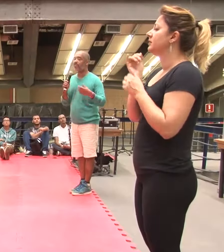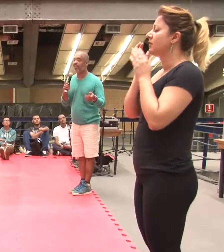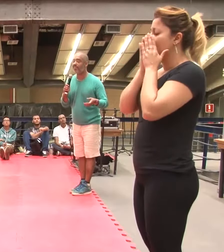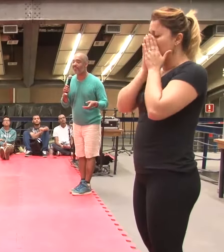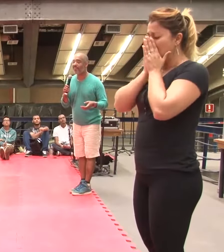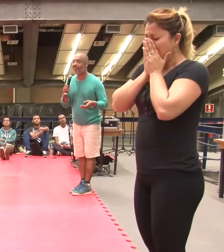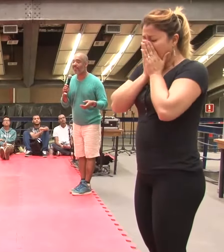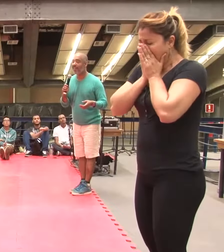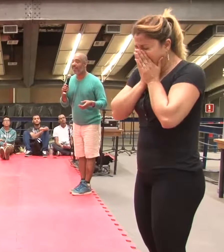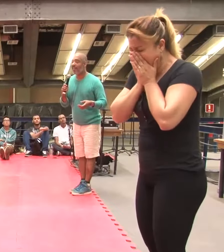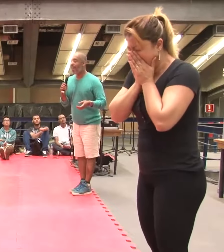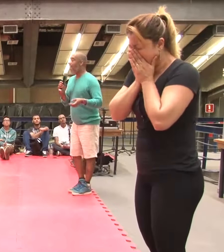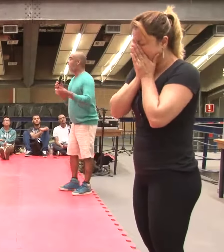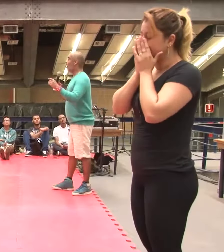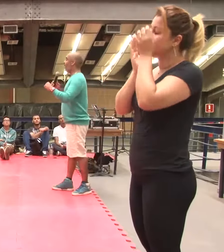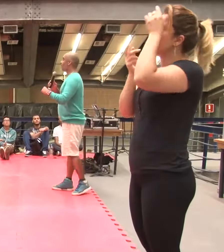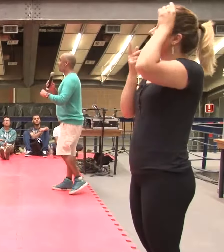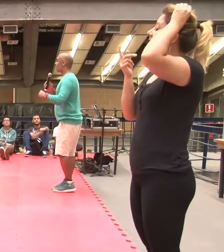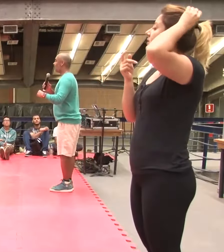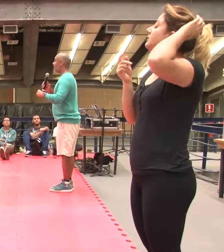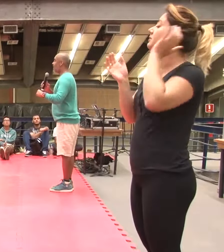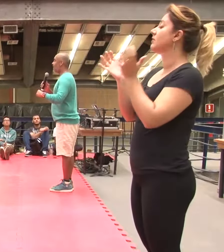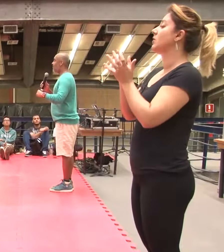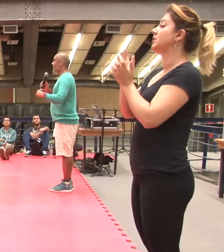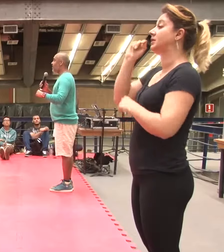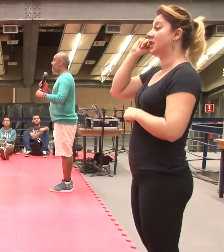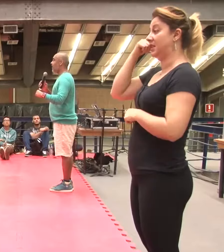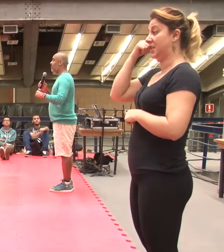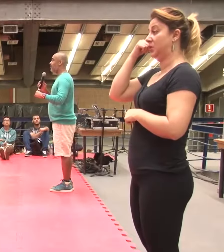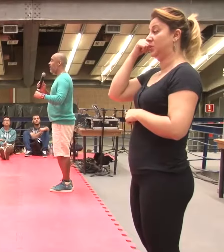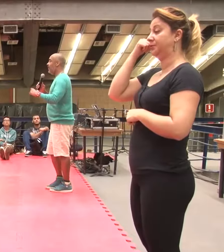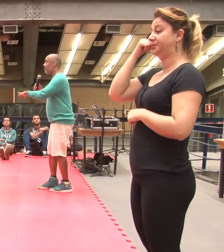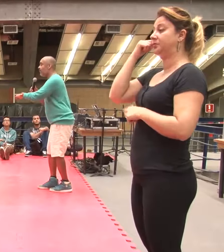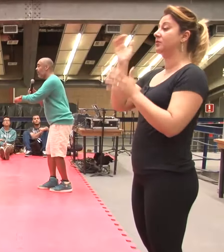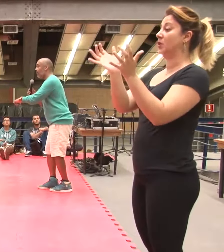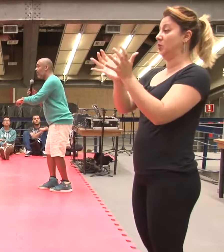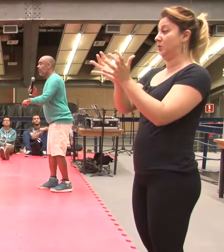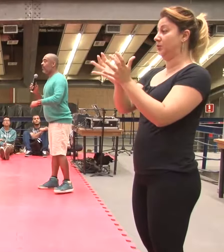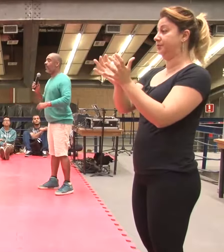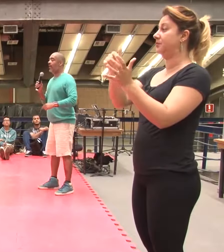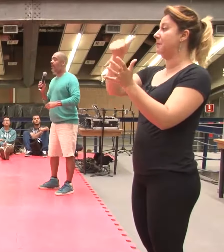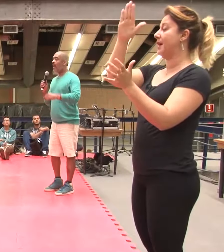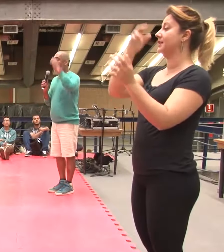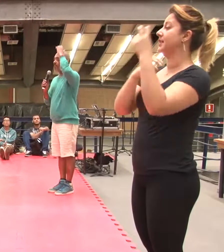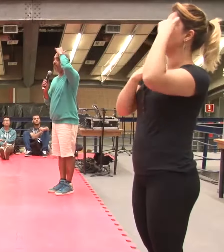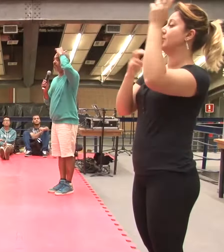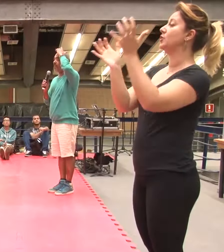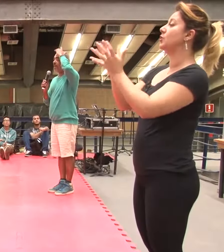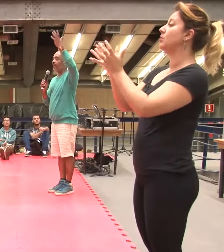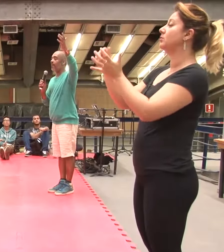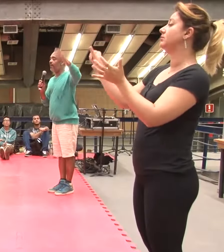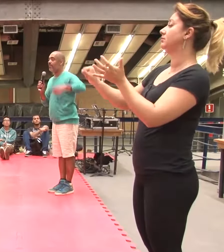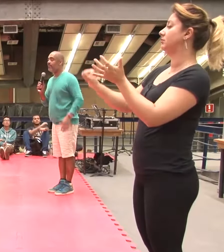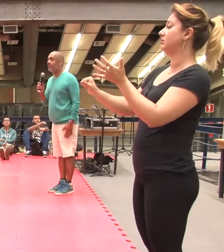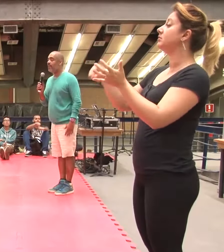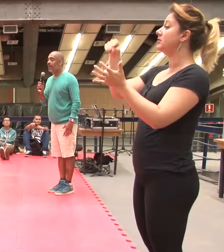etnia X eram mais inteligentes que da etnia Y, porque a cabeça